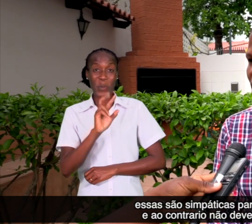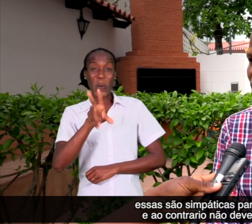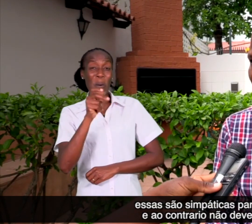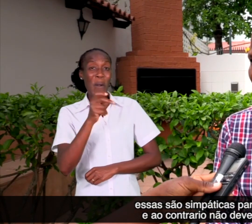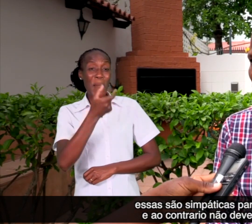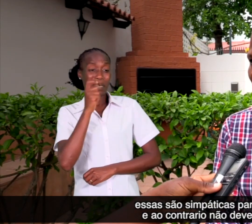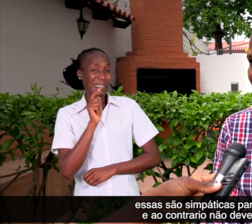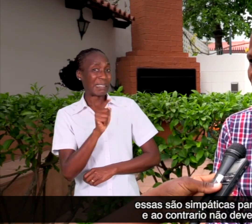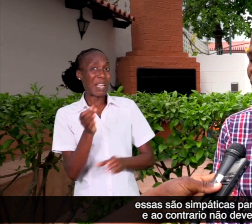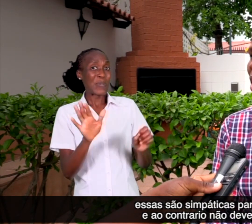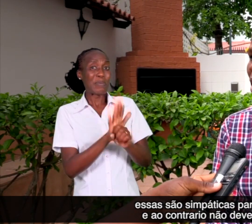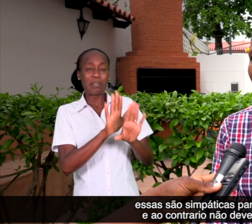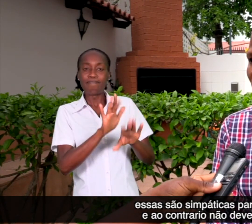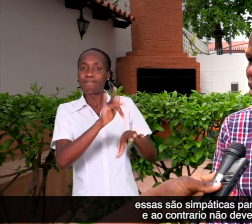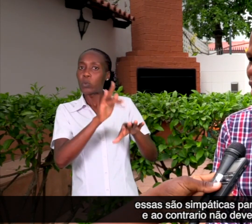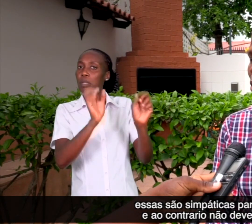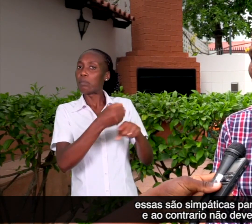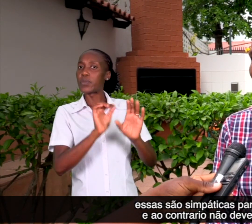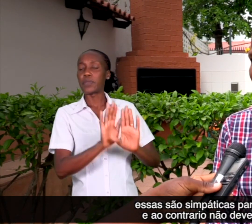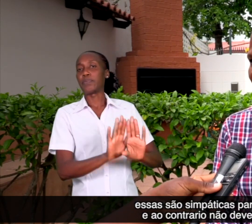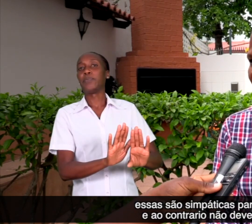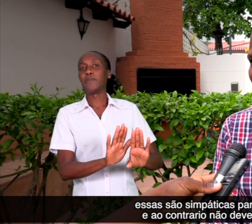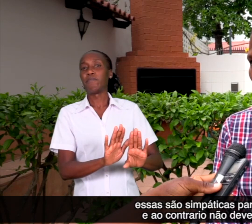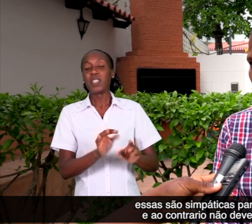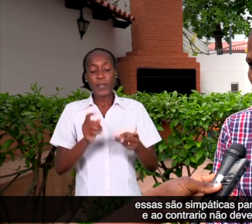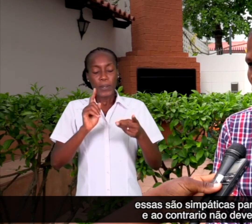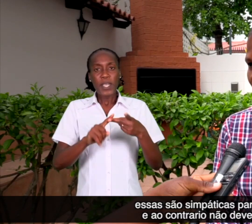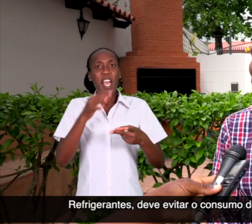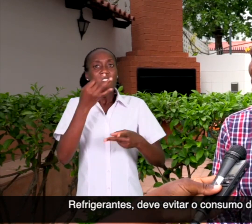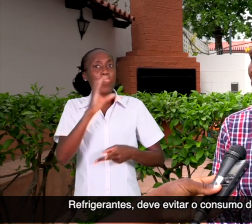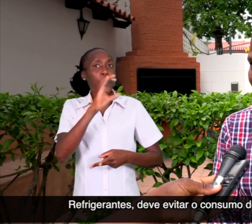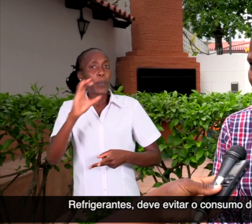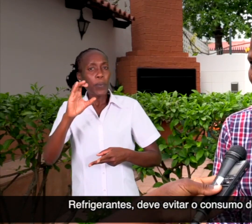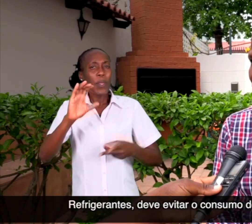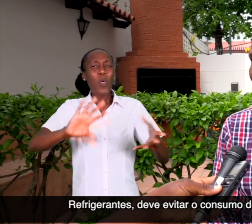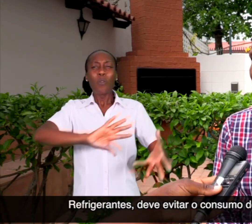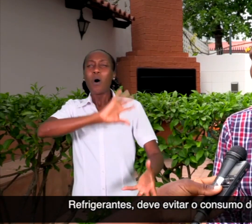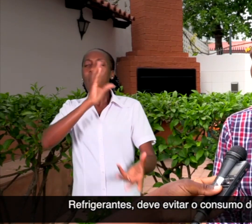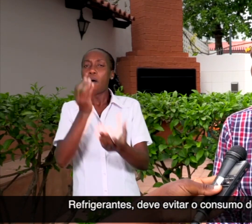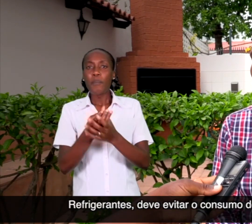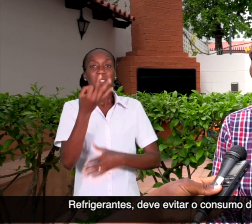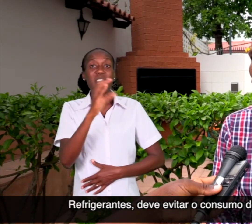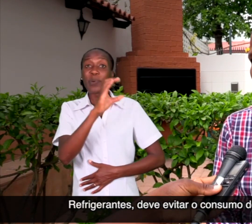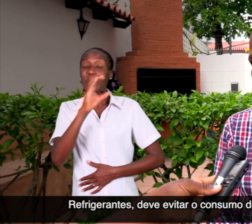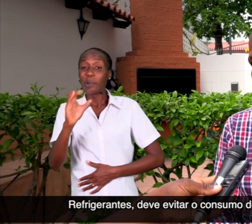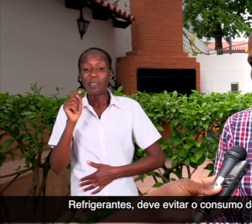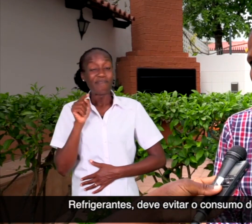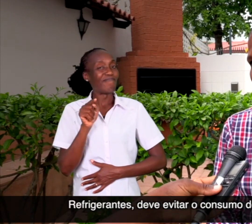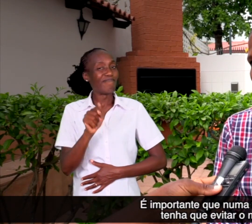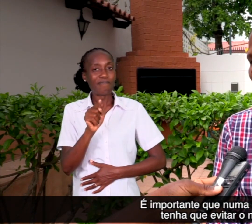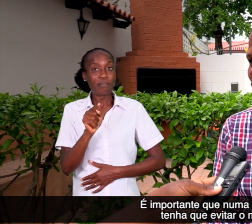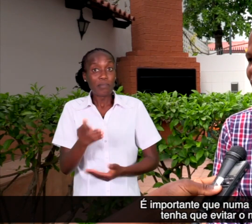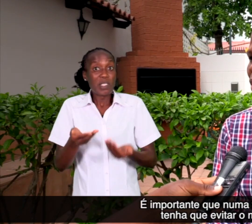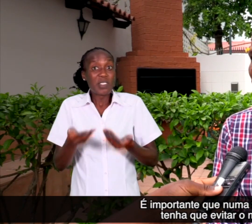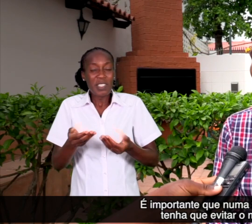que não sejam dessa natureza, em nenhum momento eles devem fazer o consumo do mesmo. Refrigerantes, ok? Todo tipo de